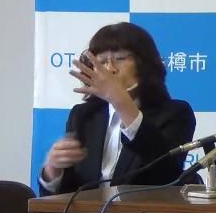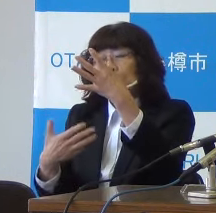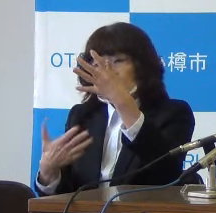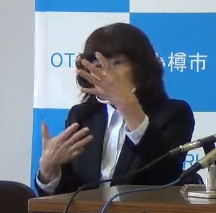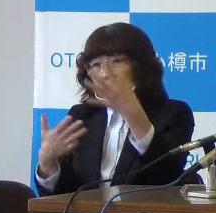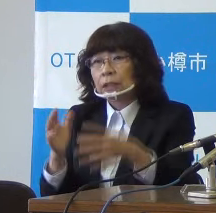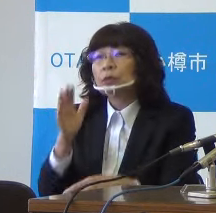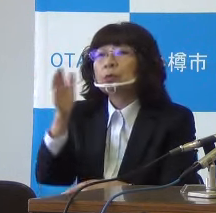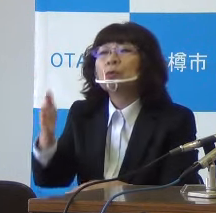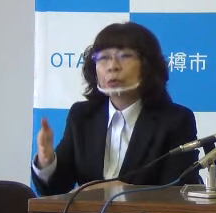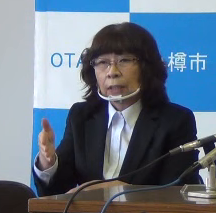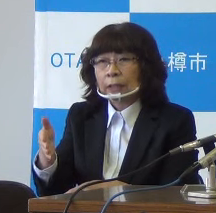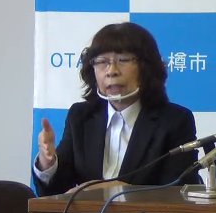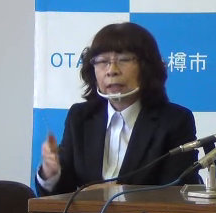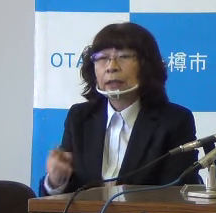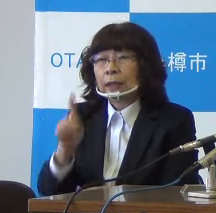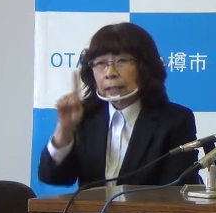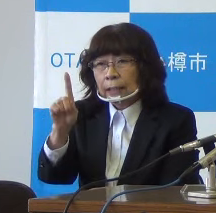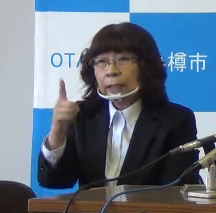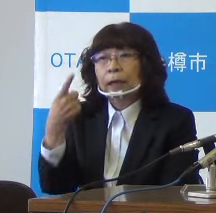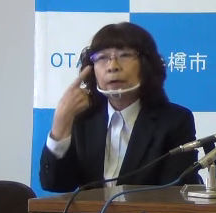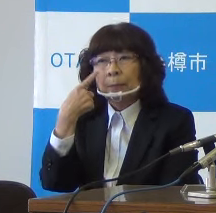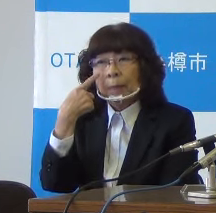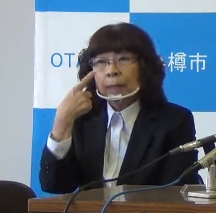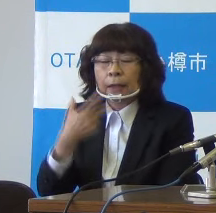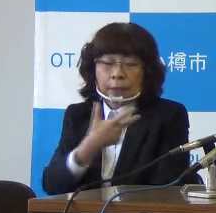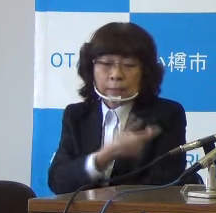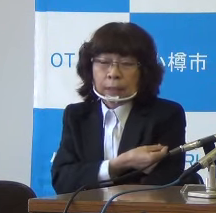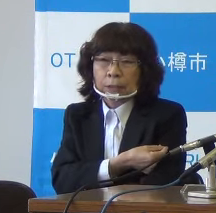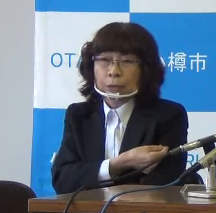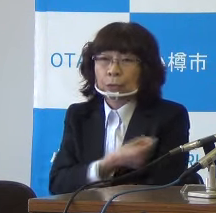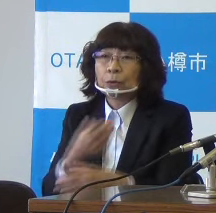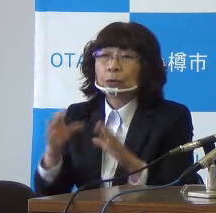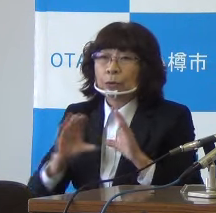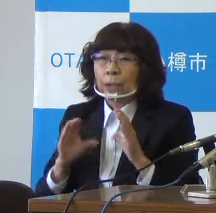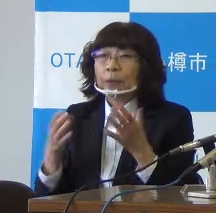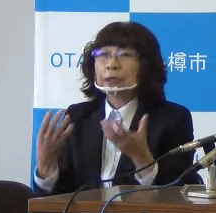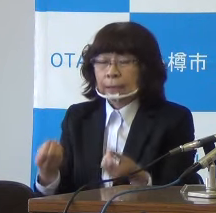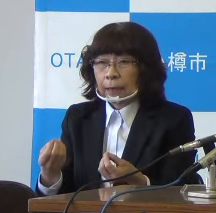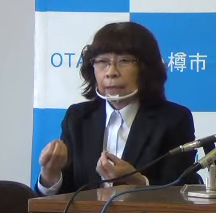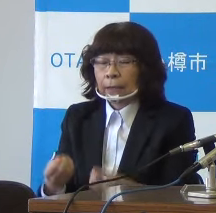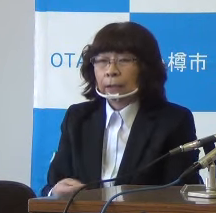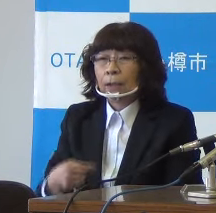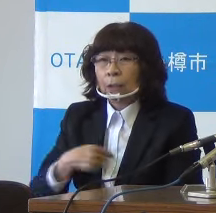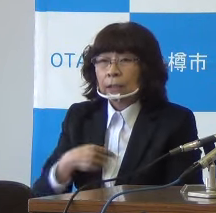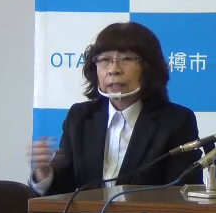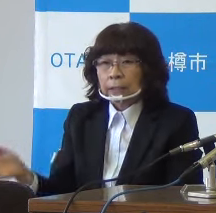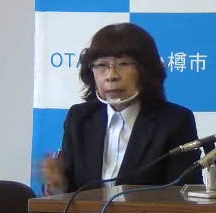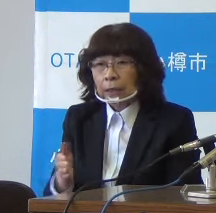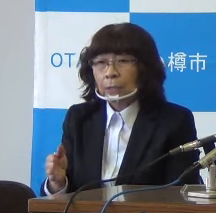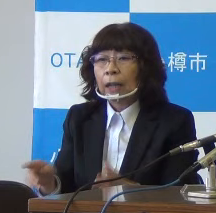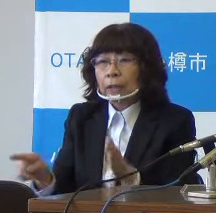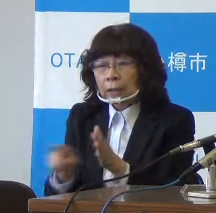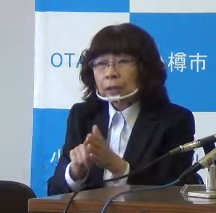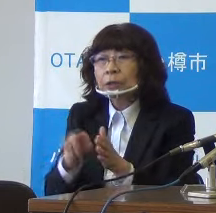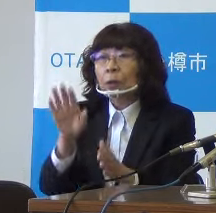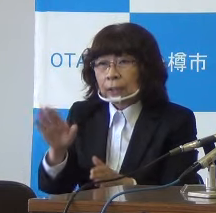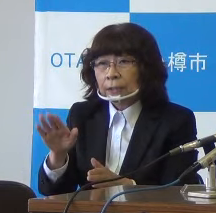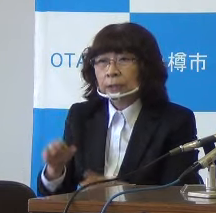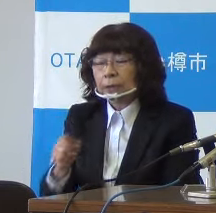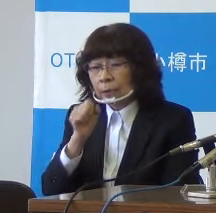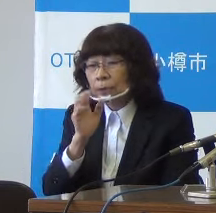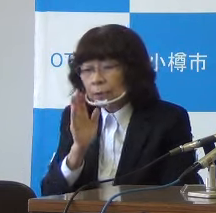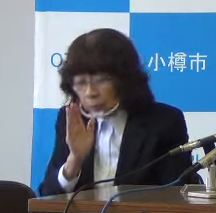夕方1回目の接種を受けたものであります。私からは以上でございます。よろしくお願いいた